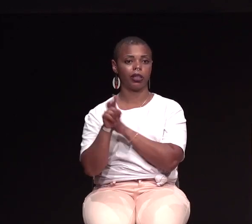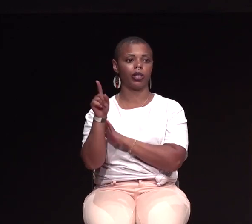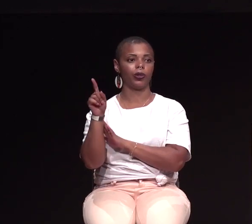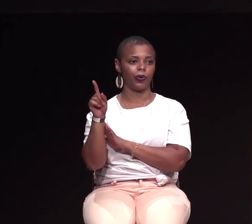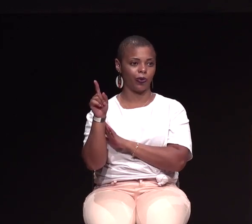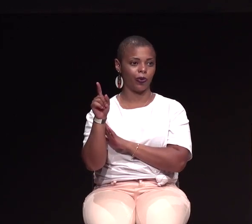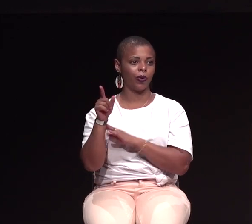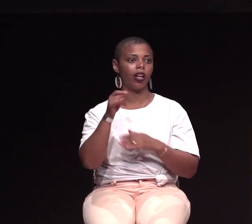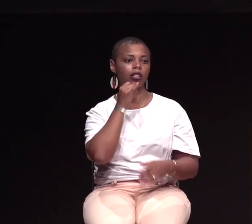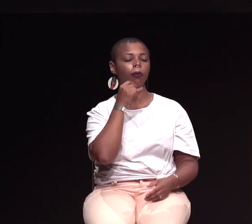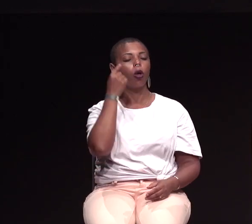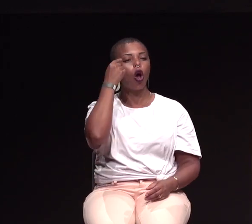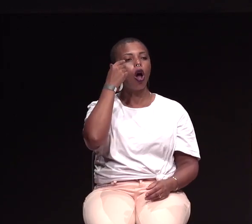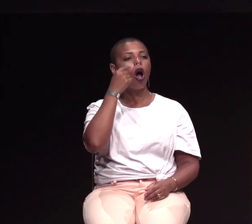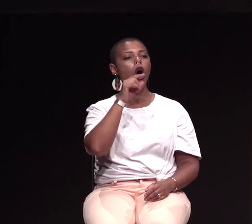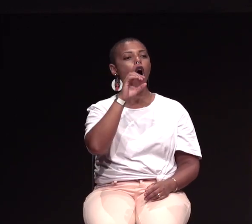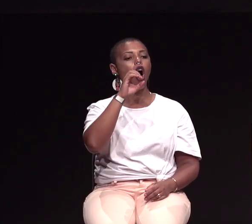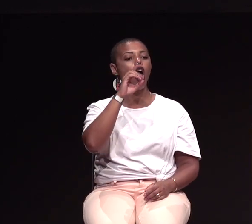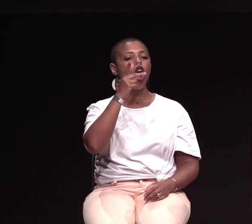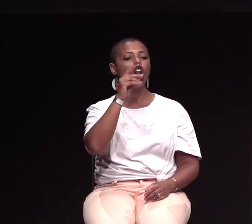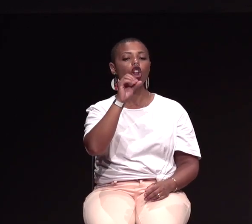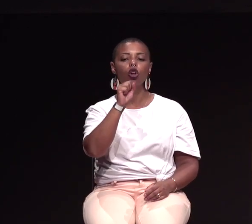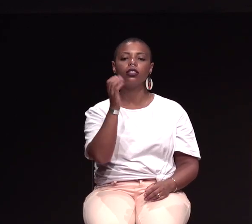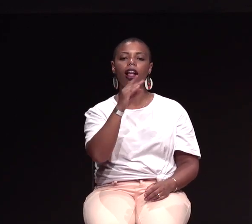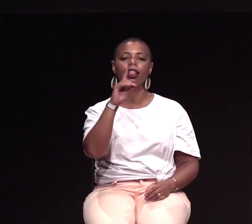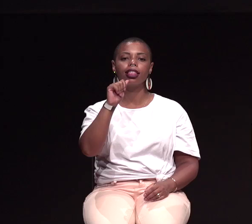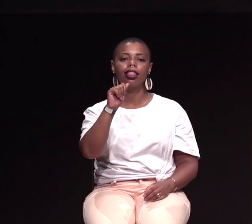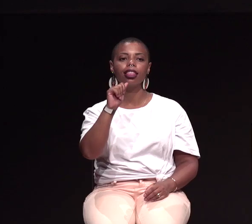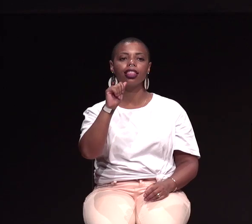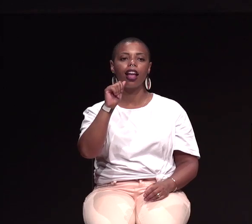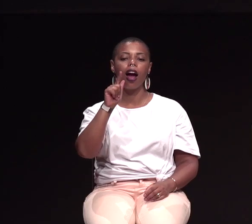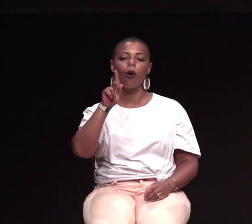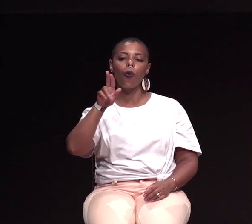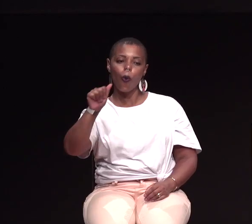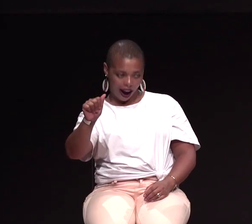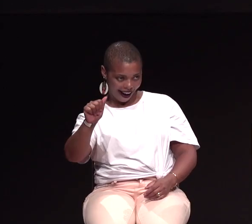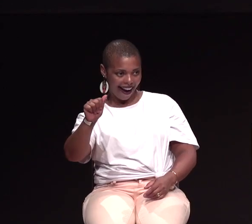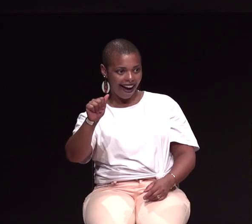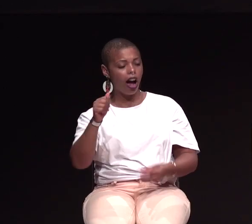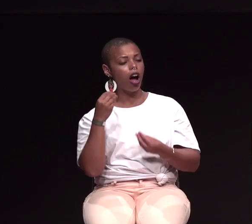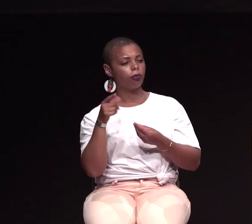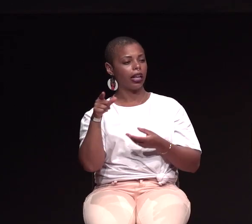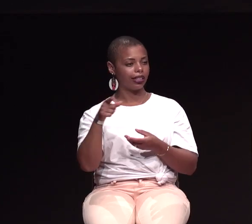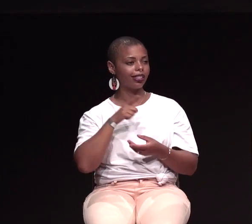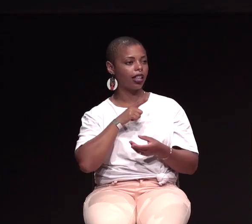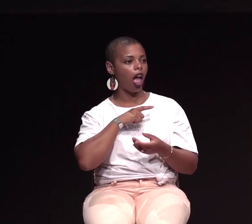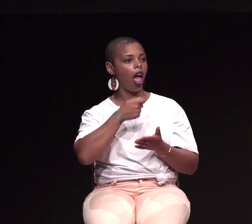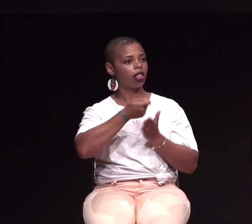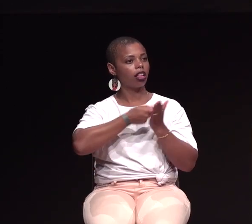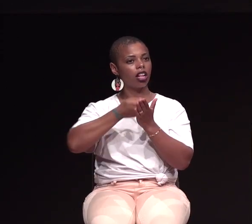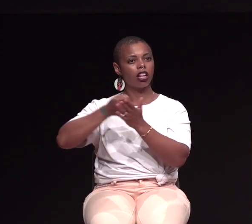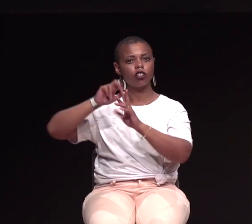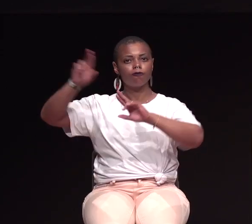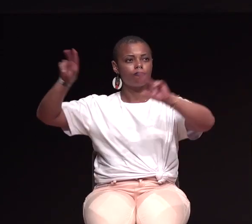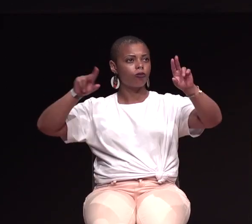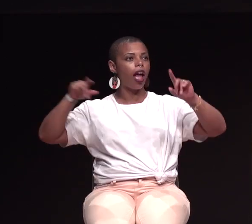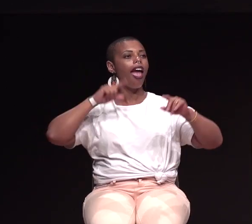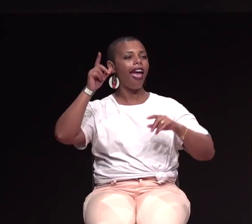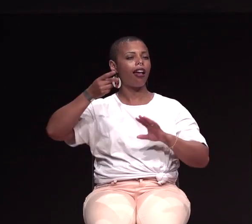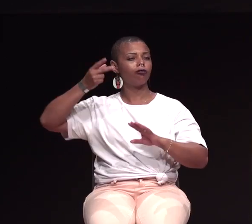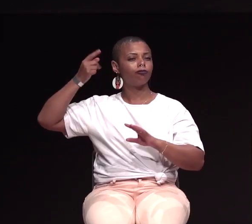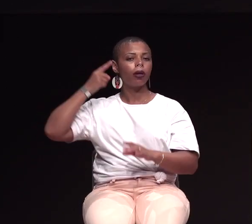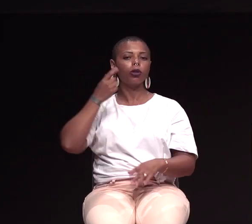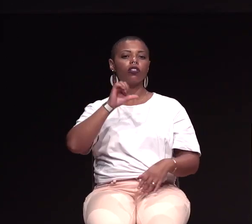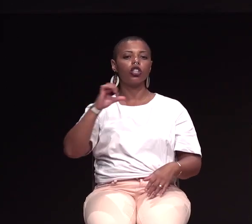o Olhos d'Água, que reúne textos, que foram textos publicados em Cadernos Negros, nos